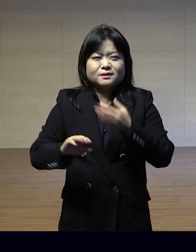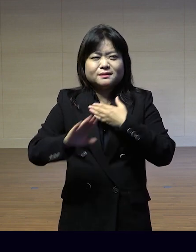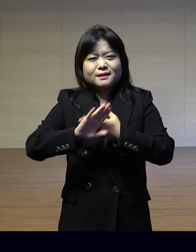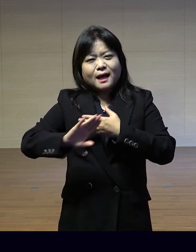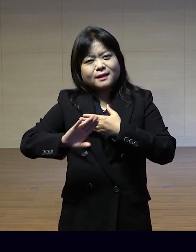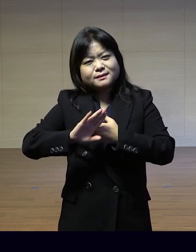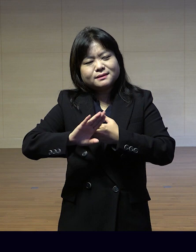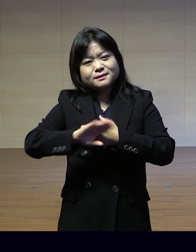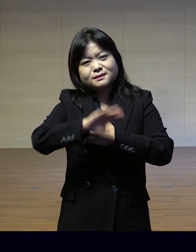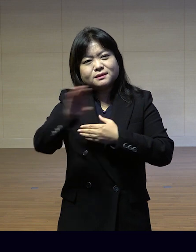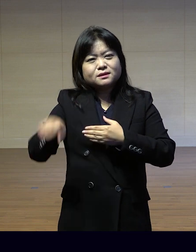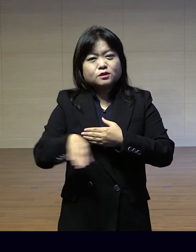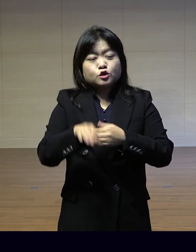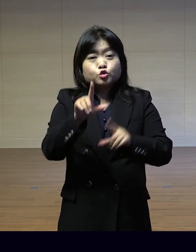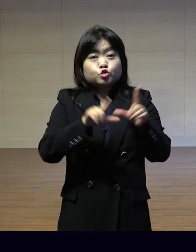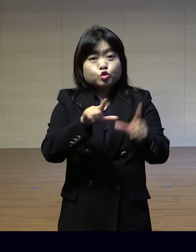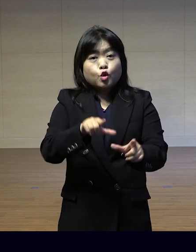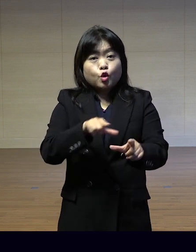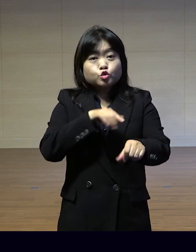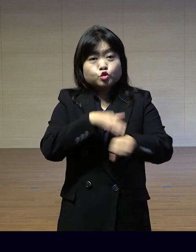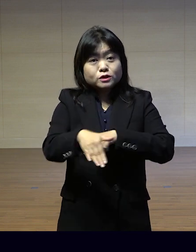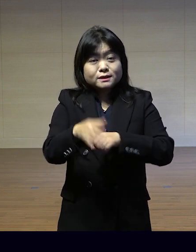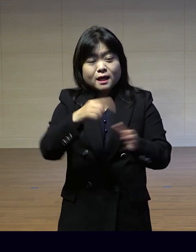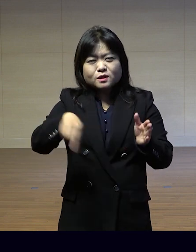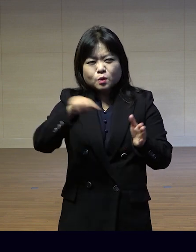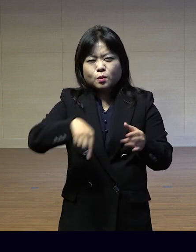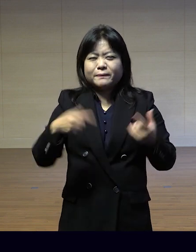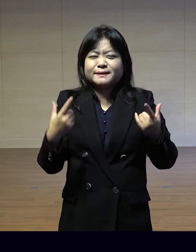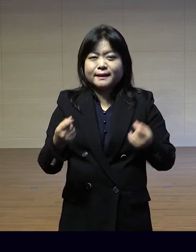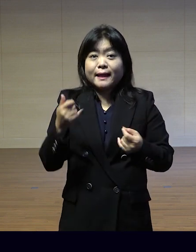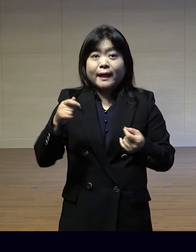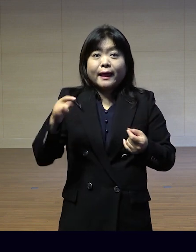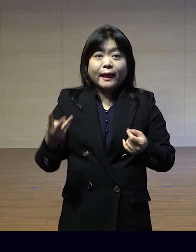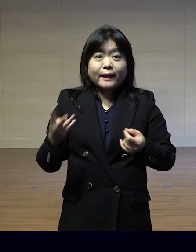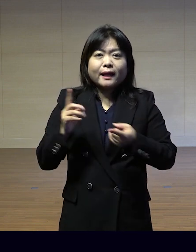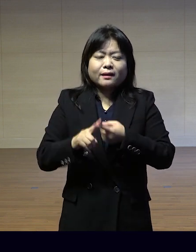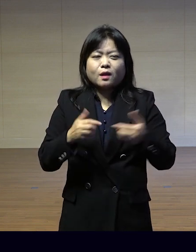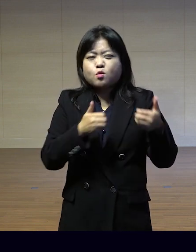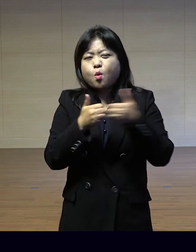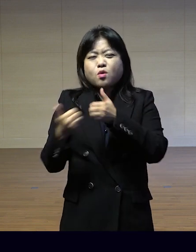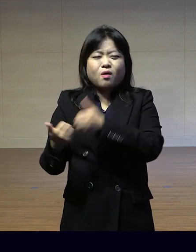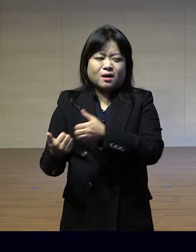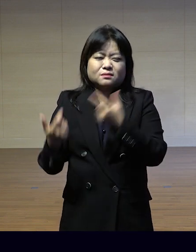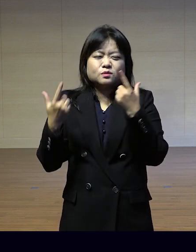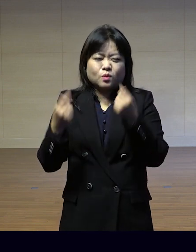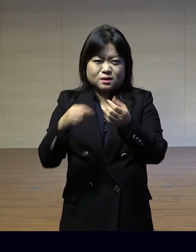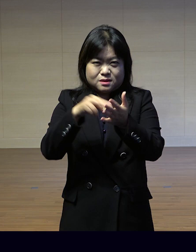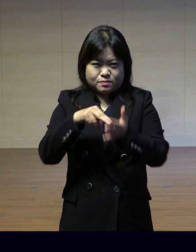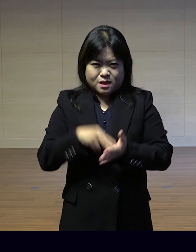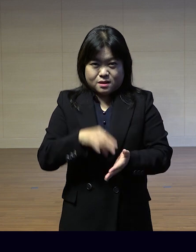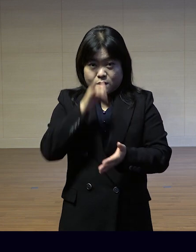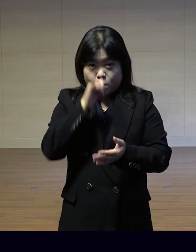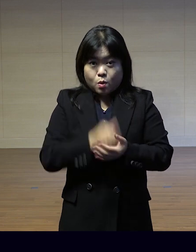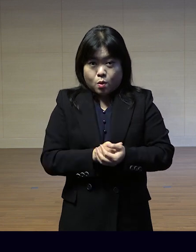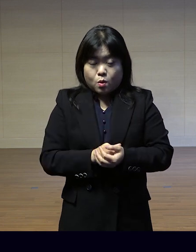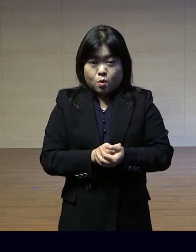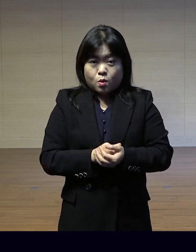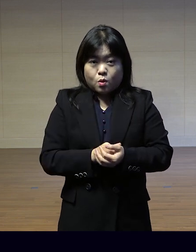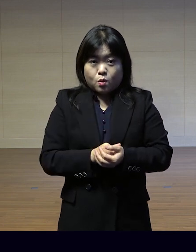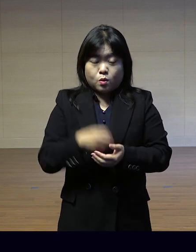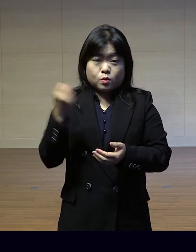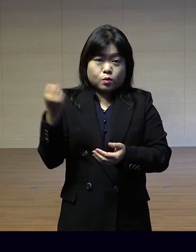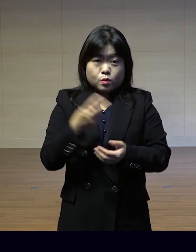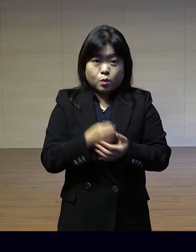포스트 구조주의에서도 마찬가지로 해겔에 대한 공격을 하는 똑같은 입장이고요.